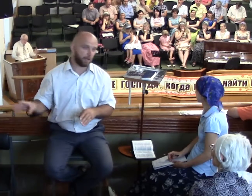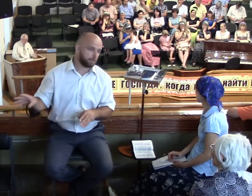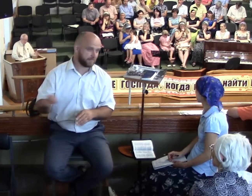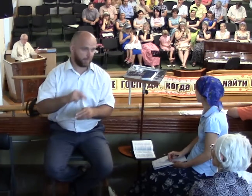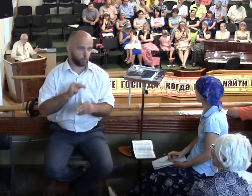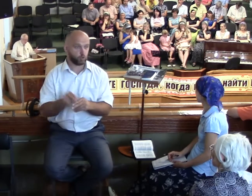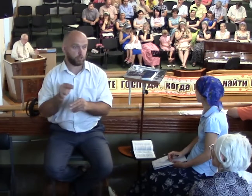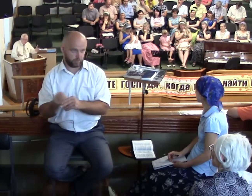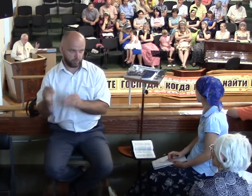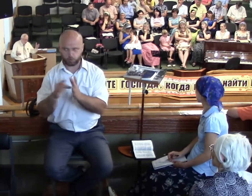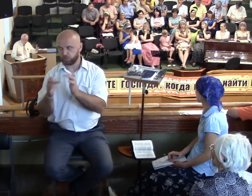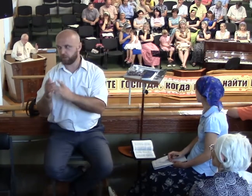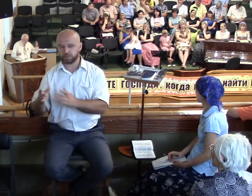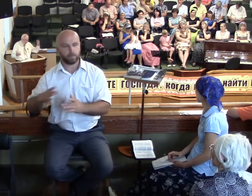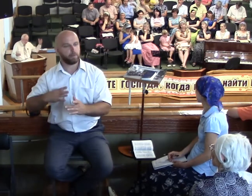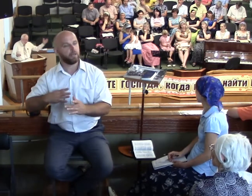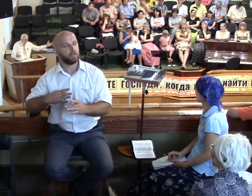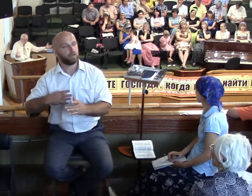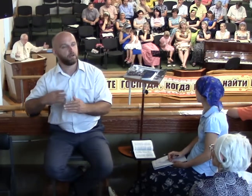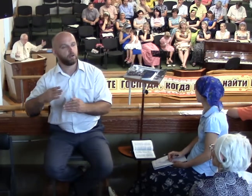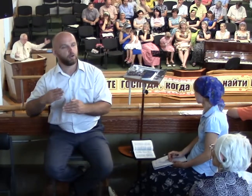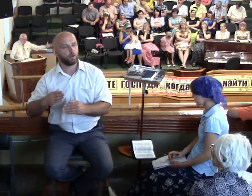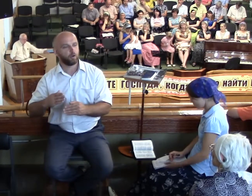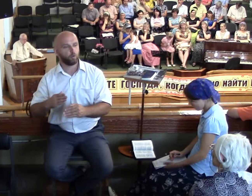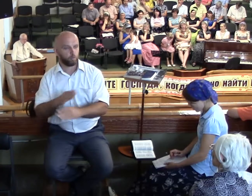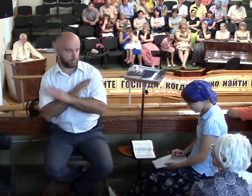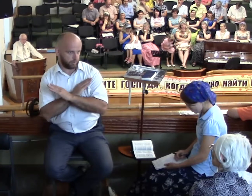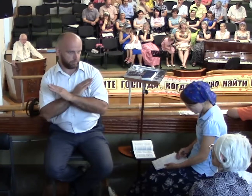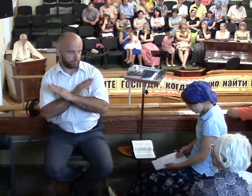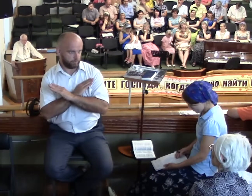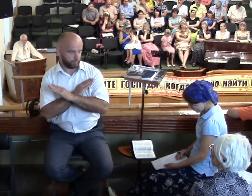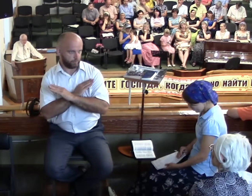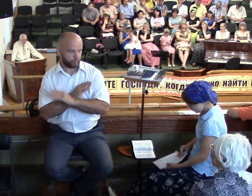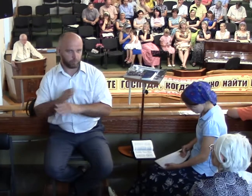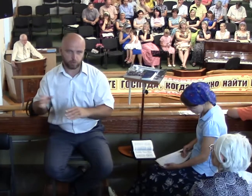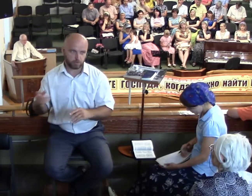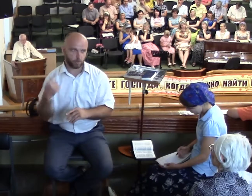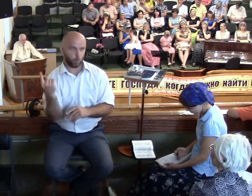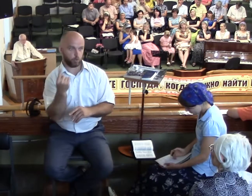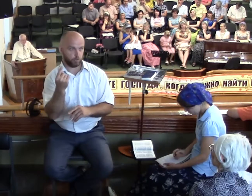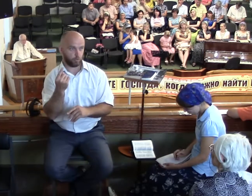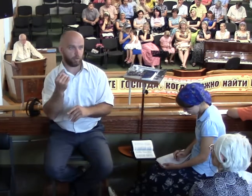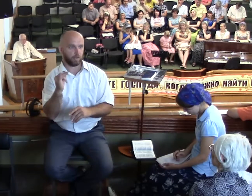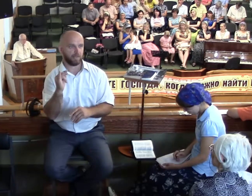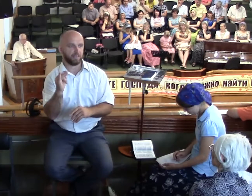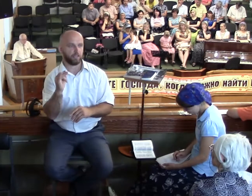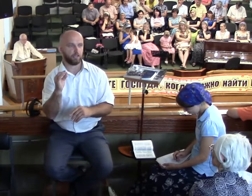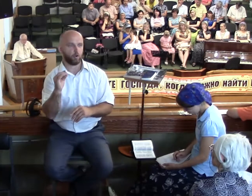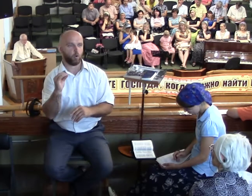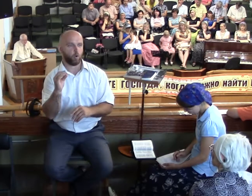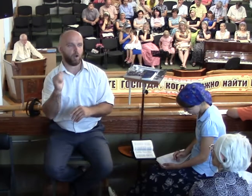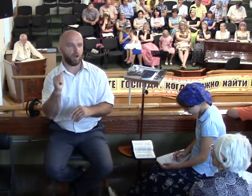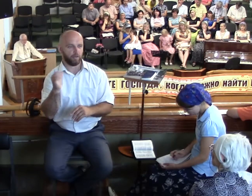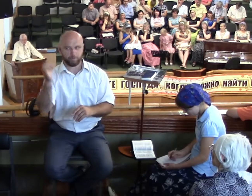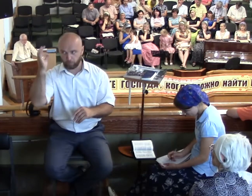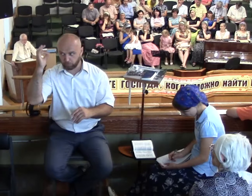кое-где побит был. Так было со всеми праведниками в Ветхом Писании. Мы не должны ожидать в этом мире. Мы